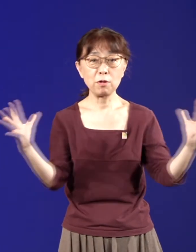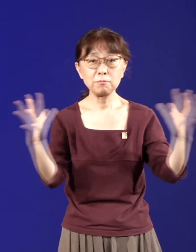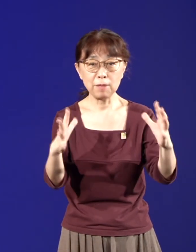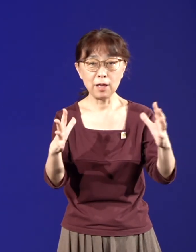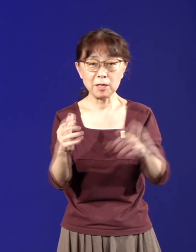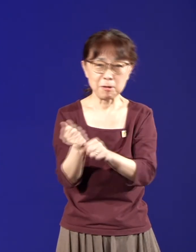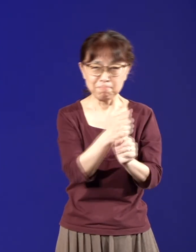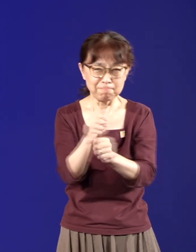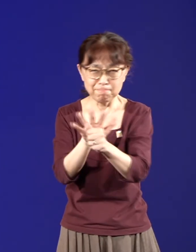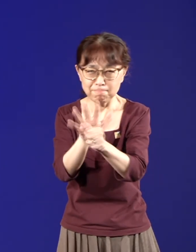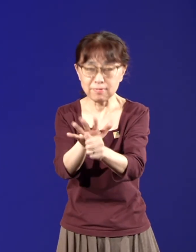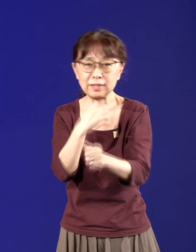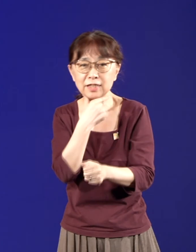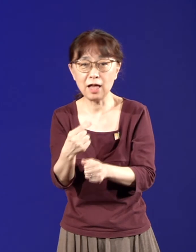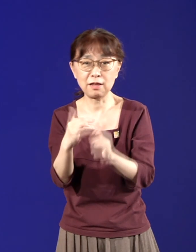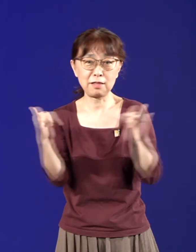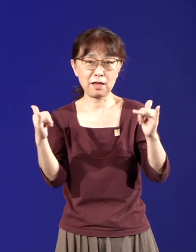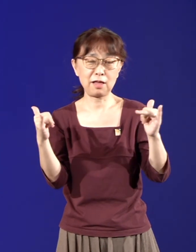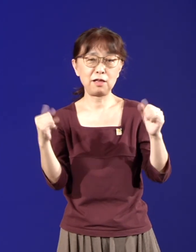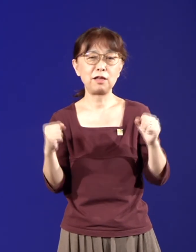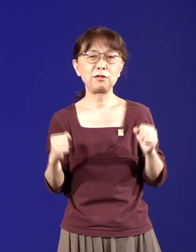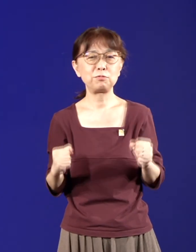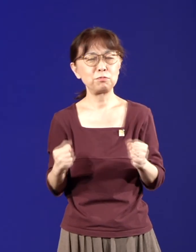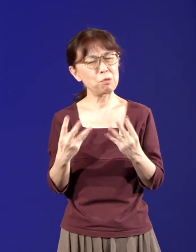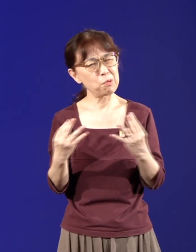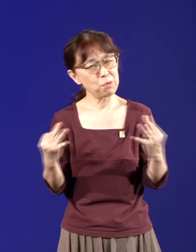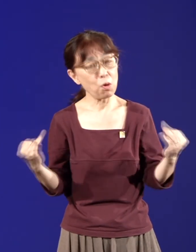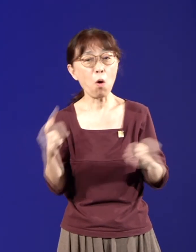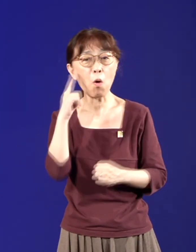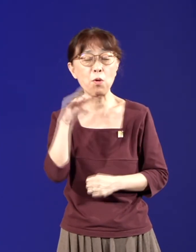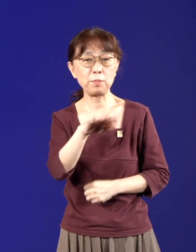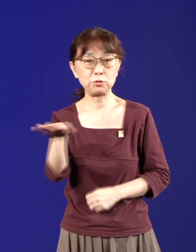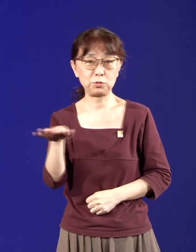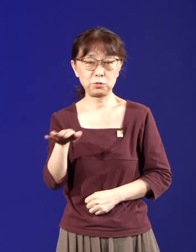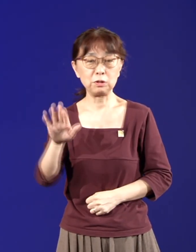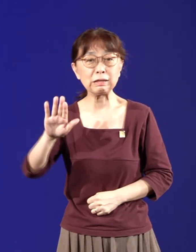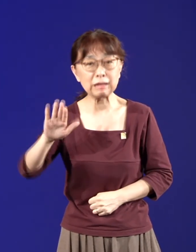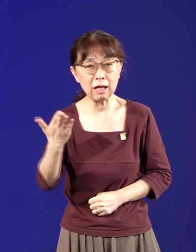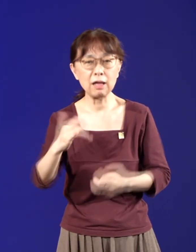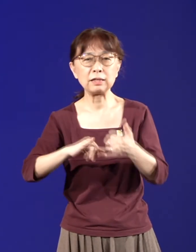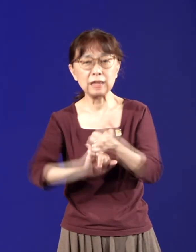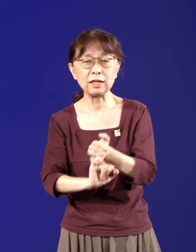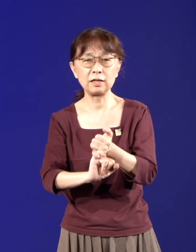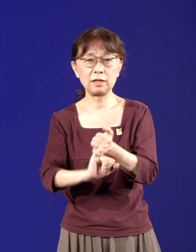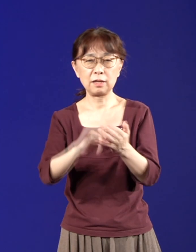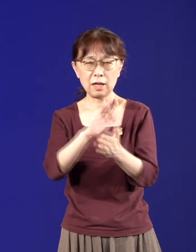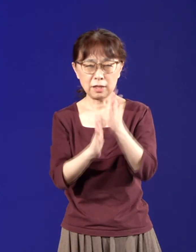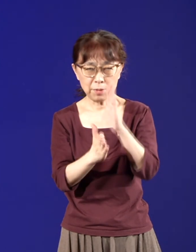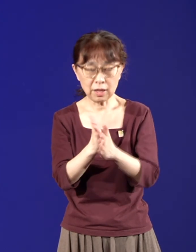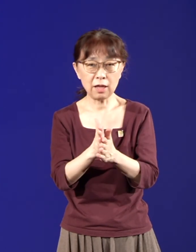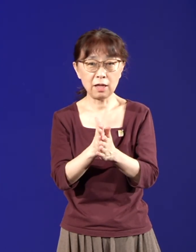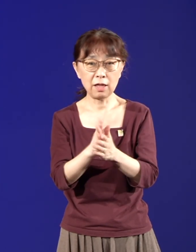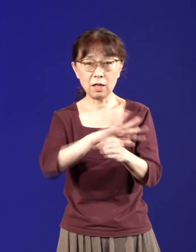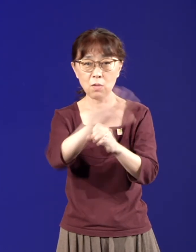方、応援をしたいという方も多いかというふうに思いますが、ぜひ改めてこの感染